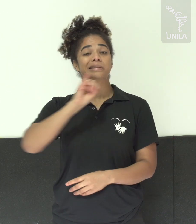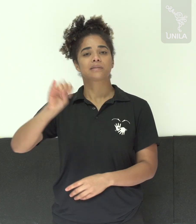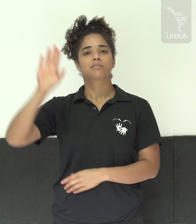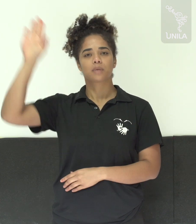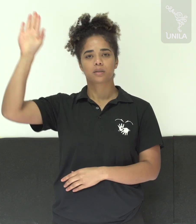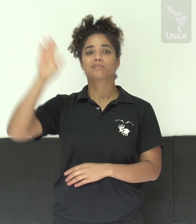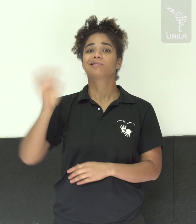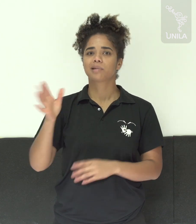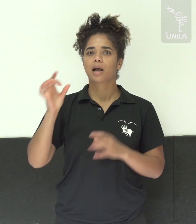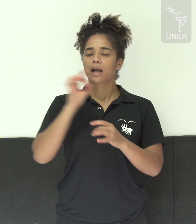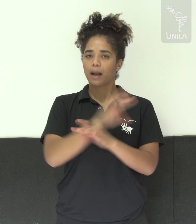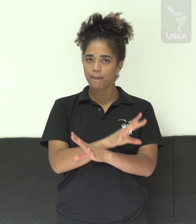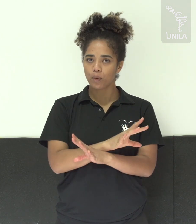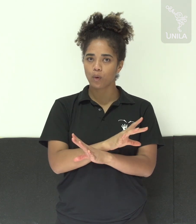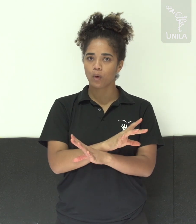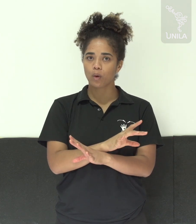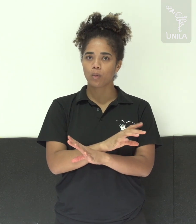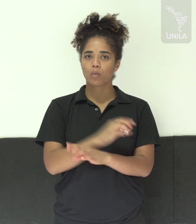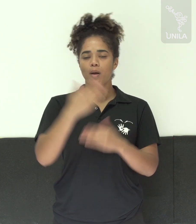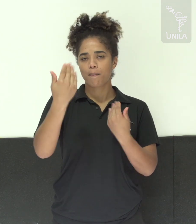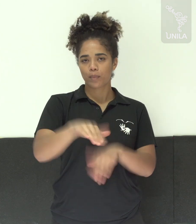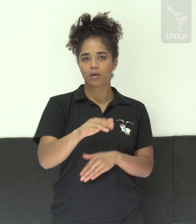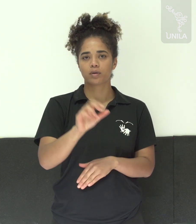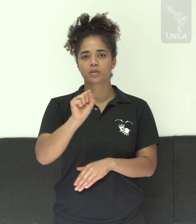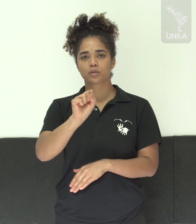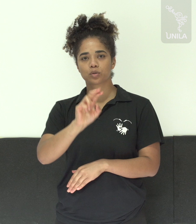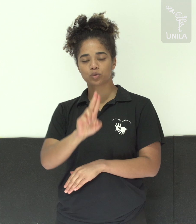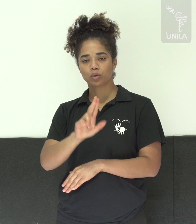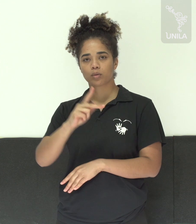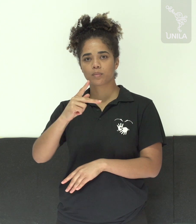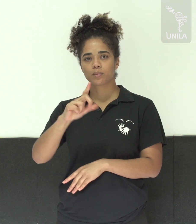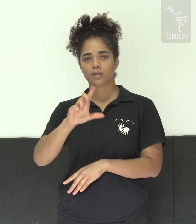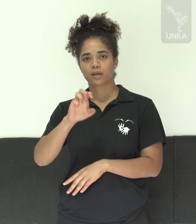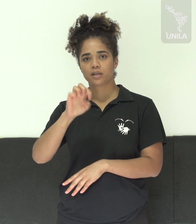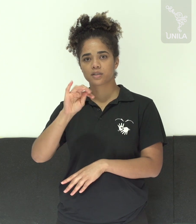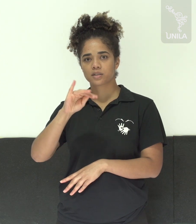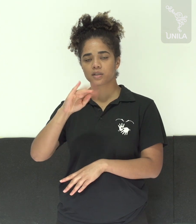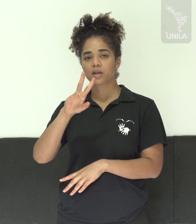médio por exame supletivo, Exame Nacional do Ensino Médio, Enem,